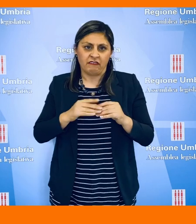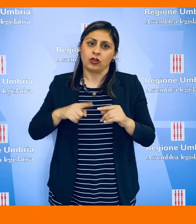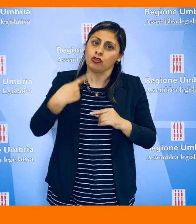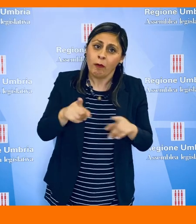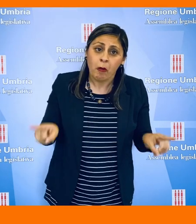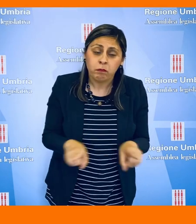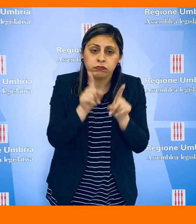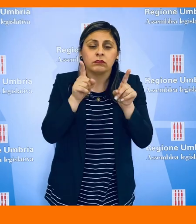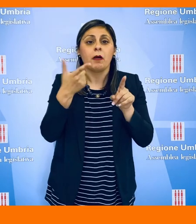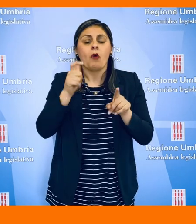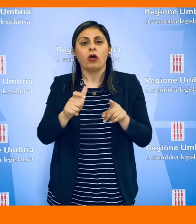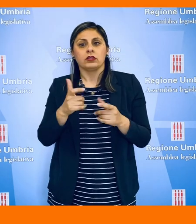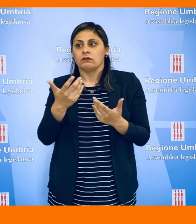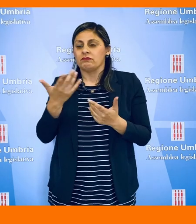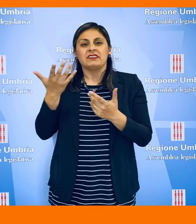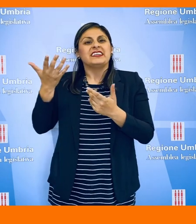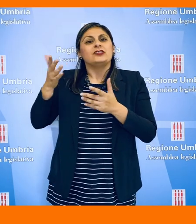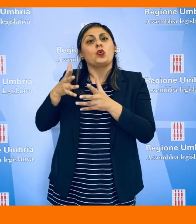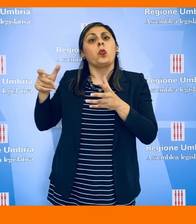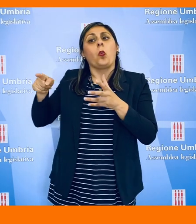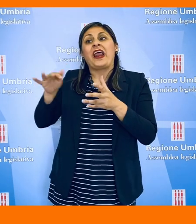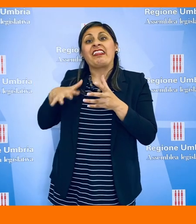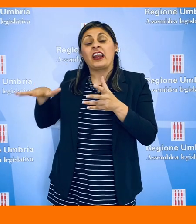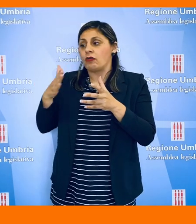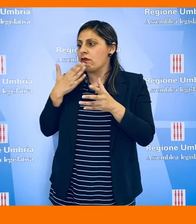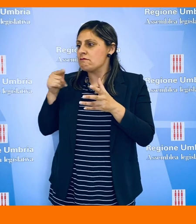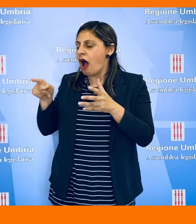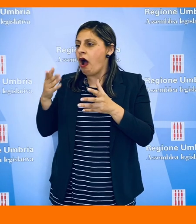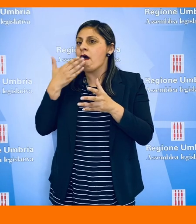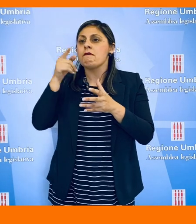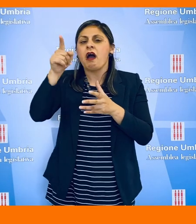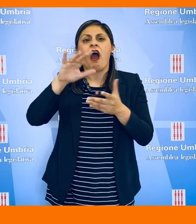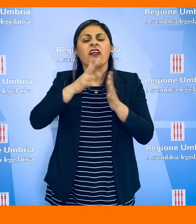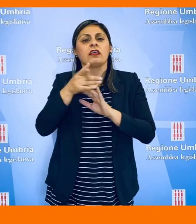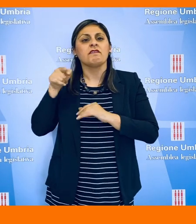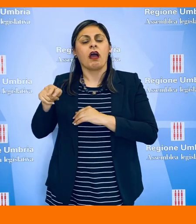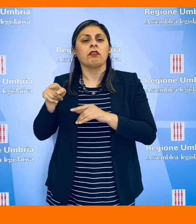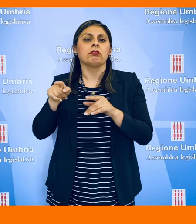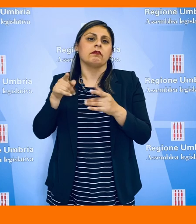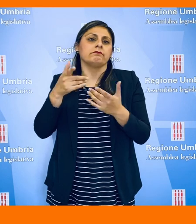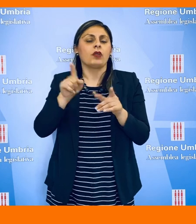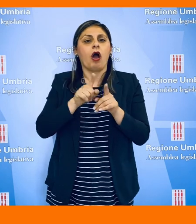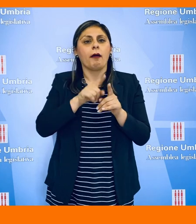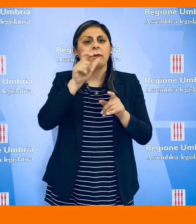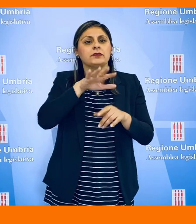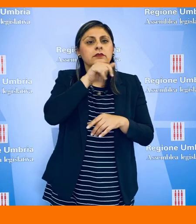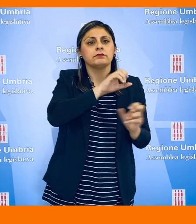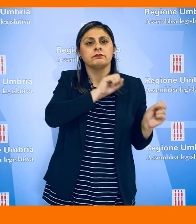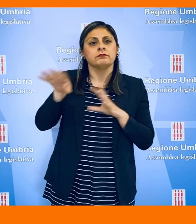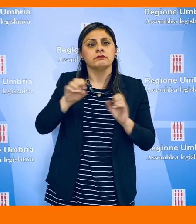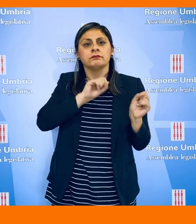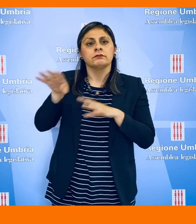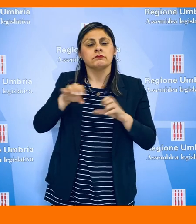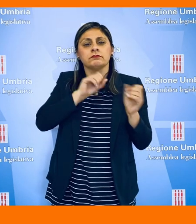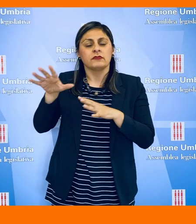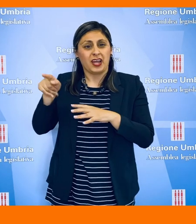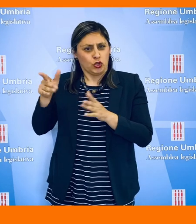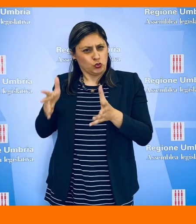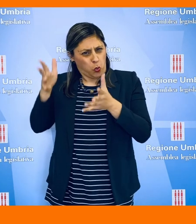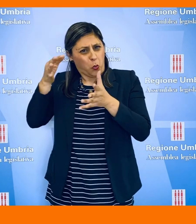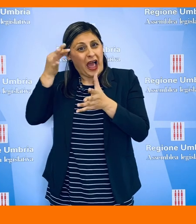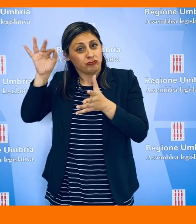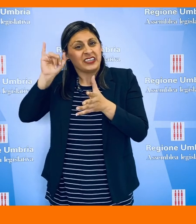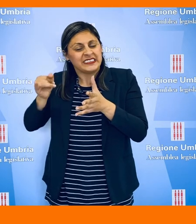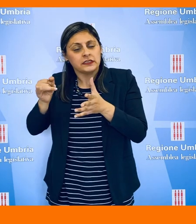sovraffollamento indotto dall'assenza di altre strutture sul territorio che porta i nostri ospedali a diventare delle geriatrie, oltre che strutture di